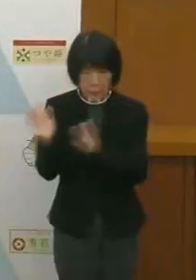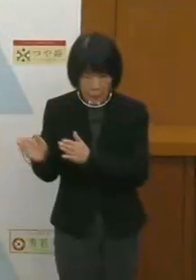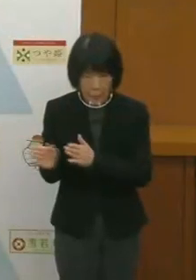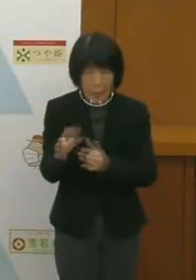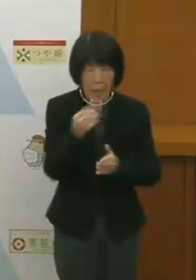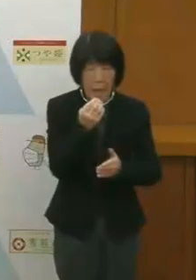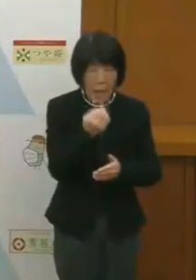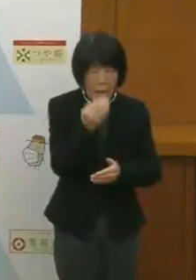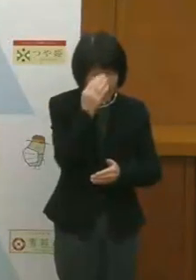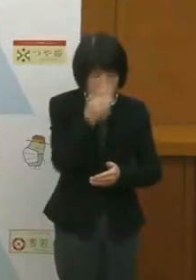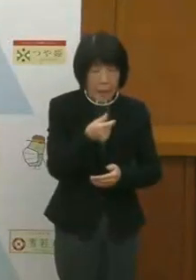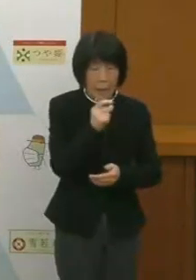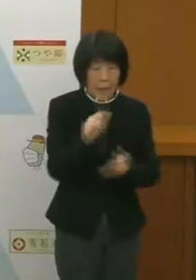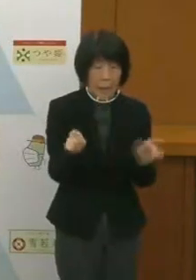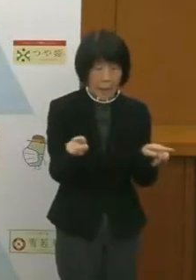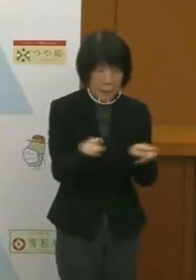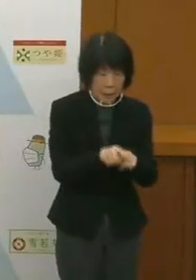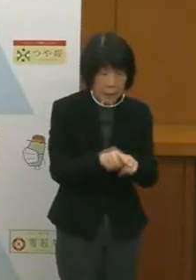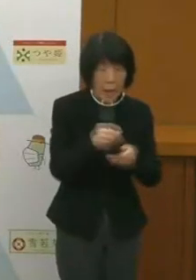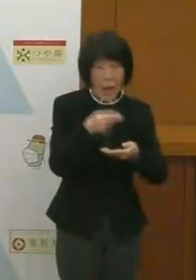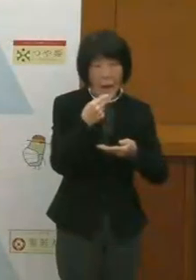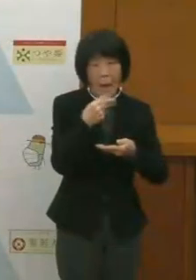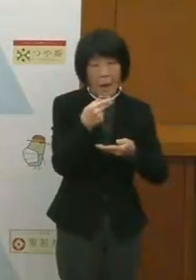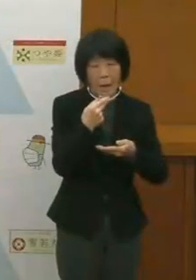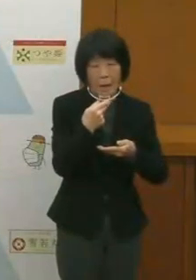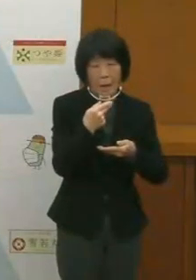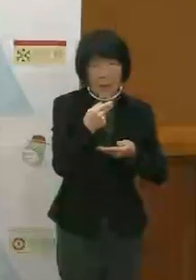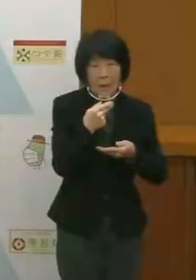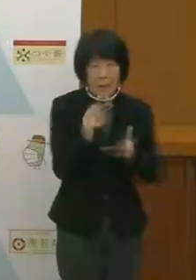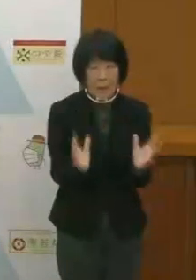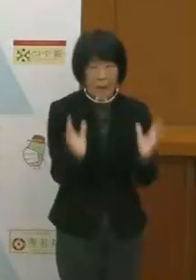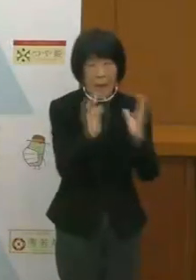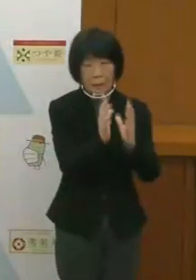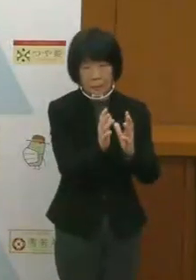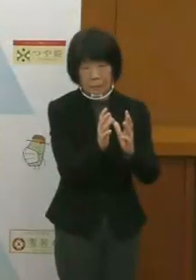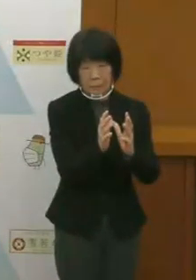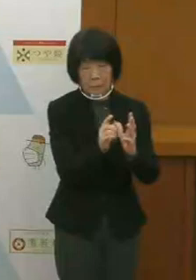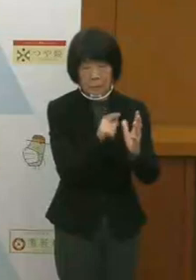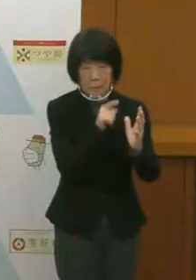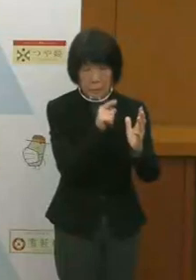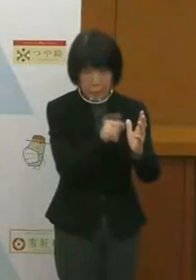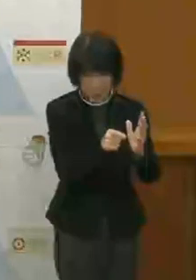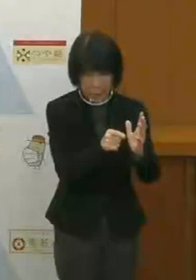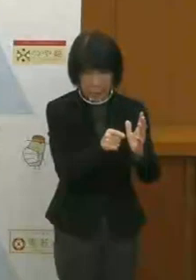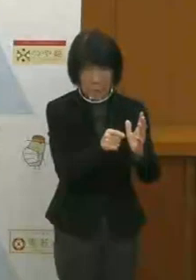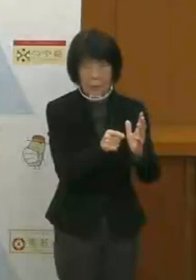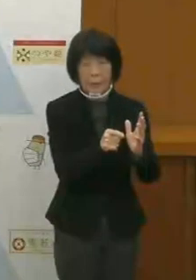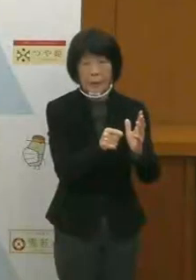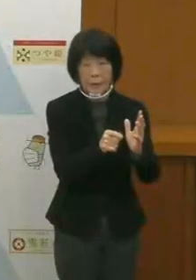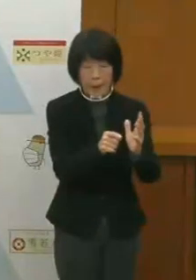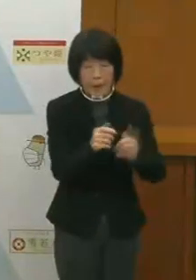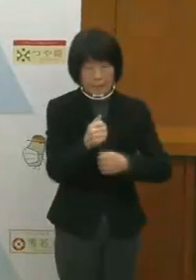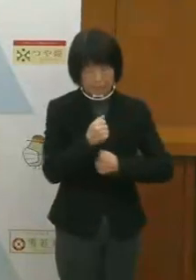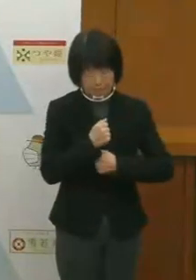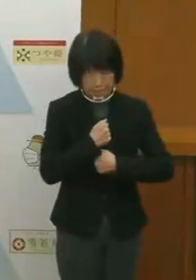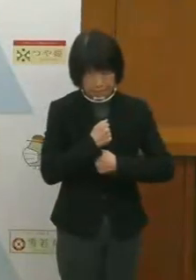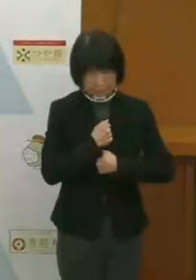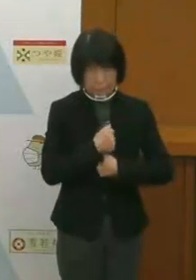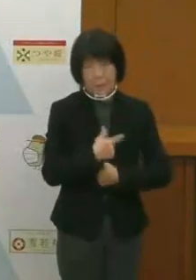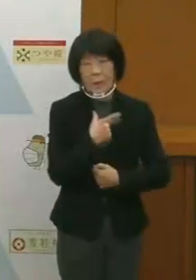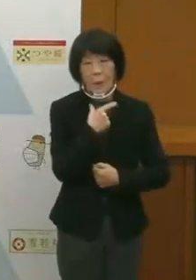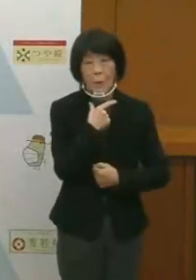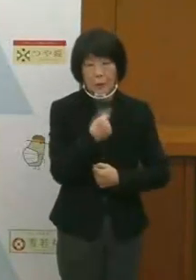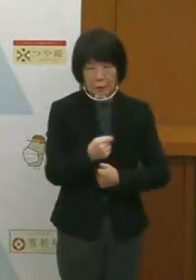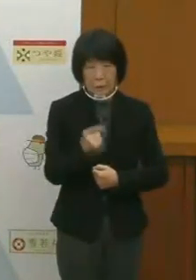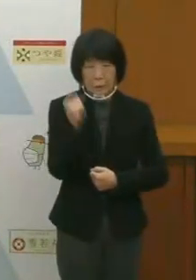う、その飲食介護そこはやはり慎重にしていただ